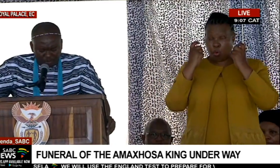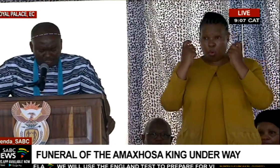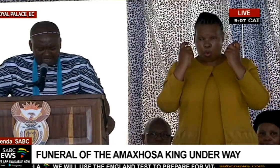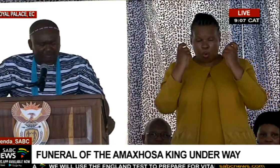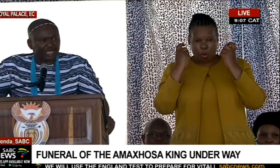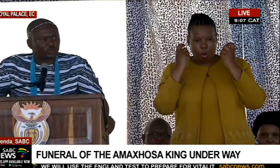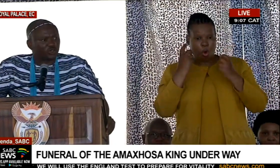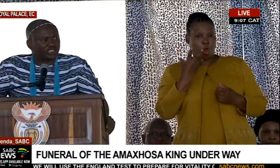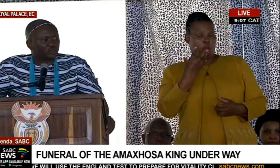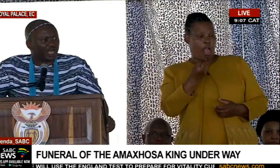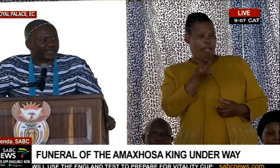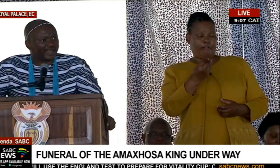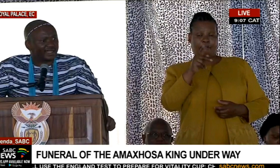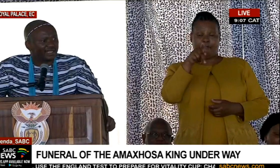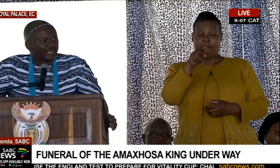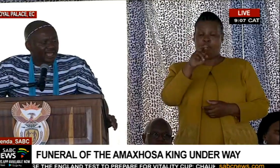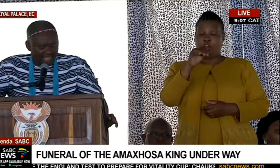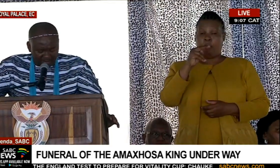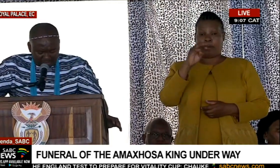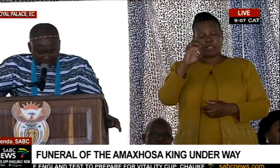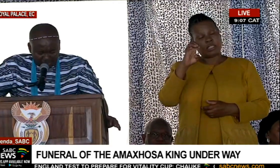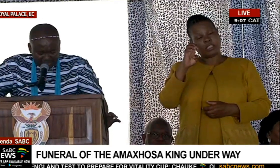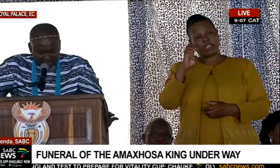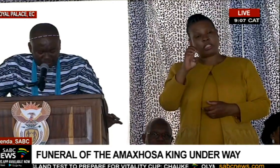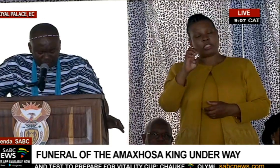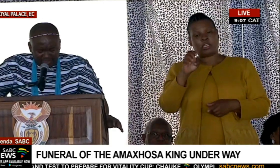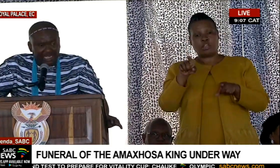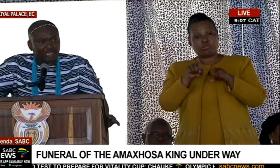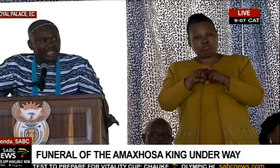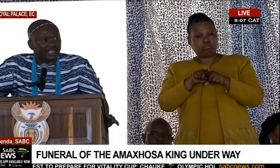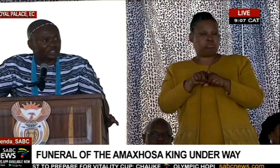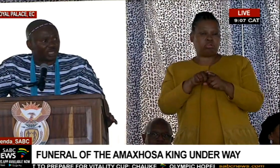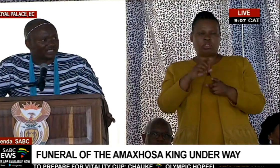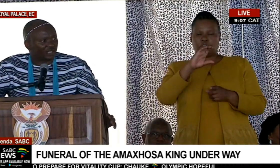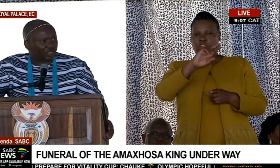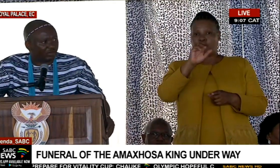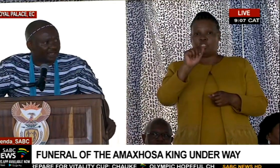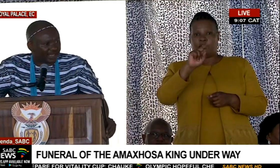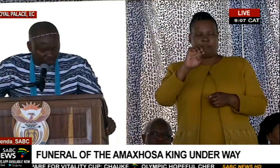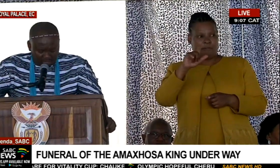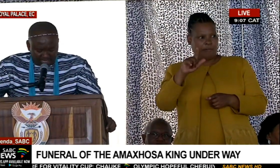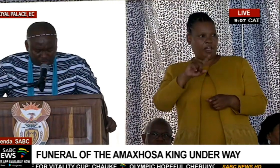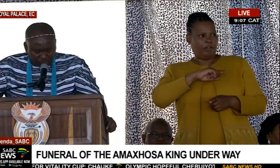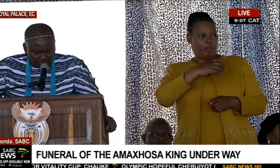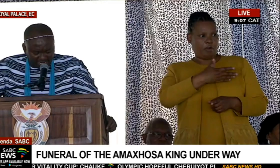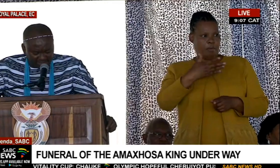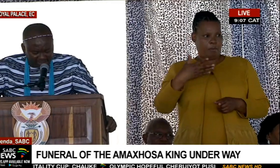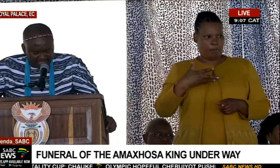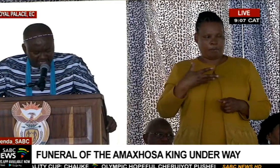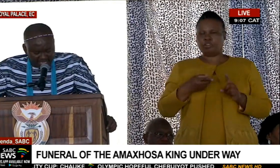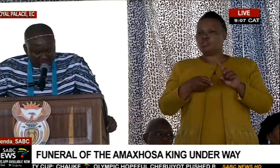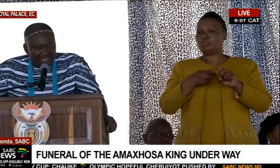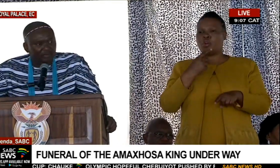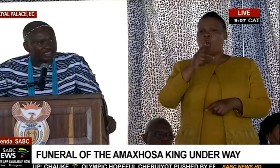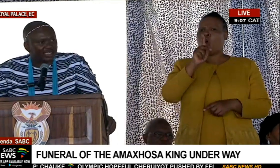sinaye uPrince Patudi Tulare ehamba noPrince Groven Chabeleng as well as the Queen Mother esuka esikhukhuni